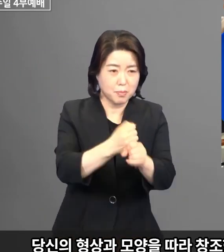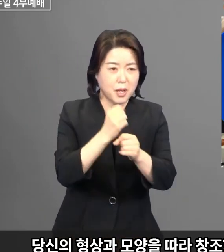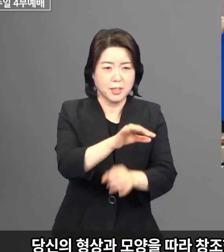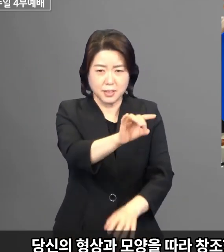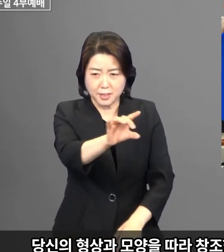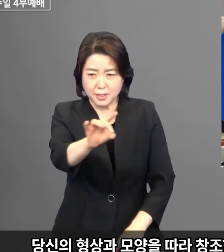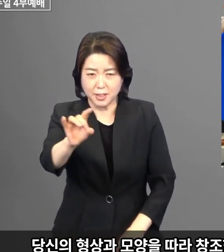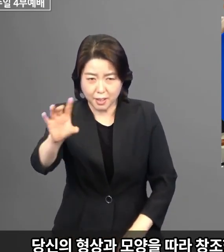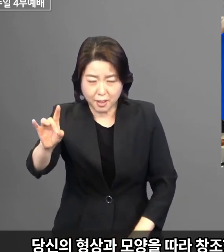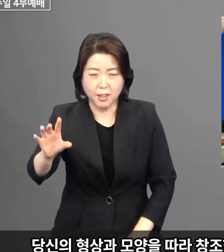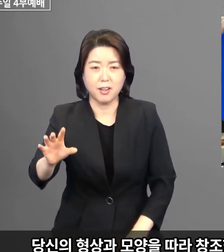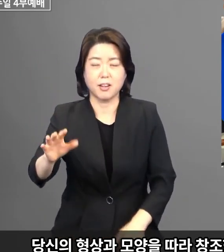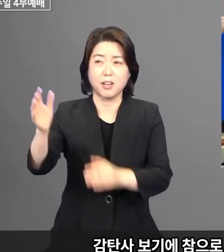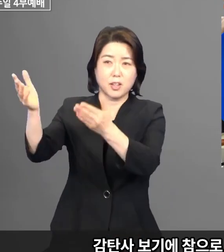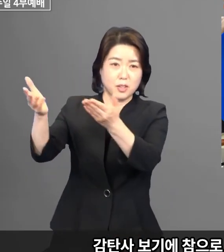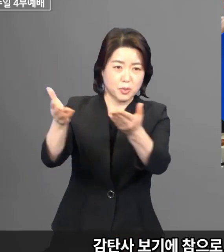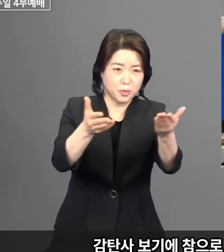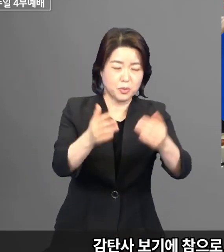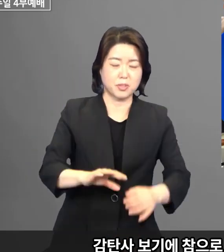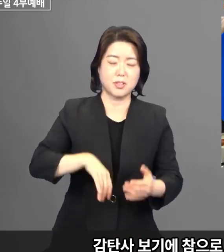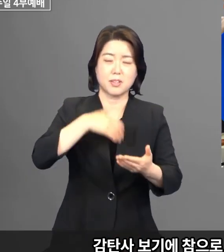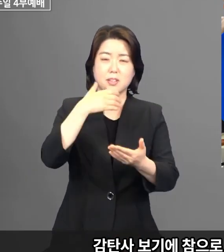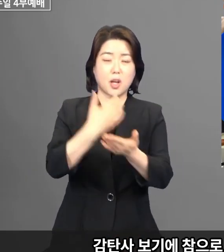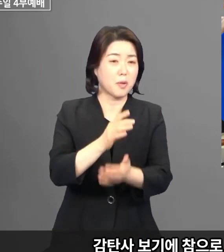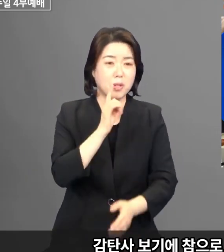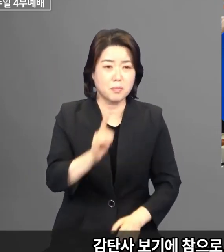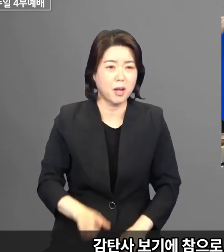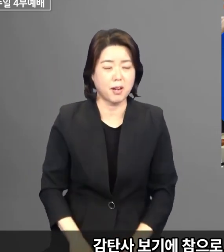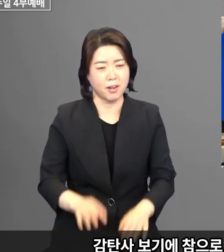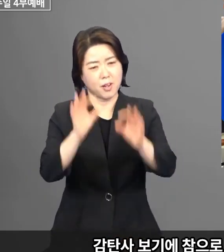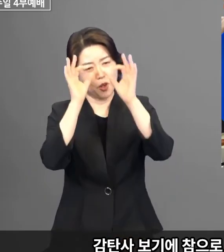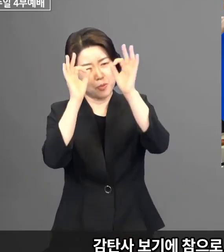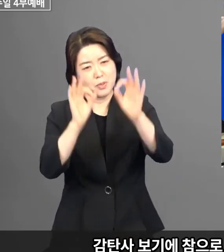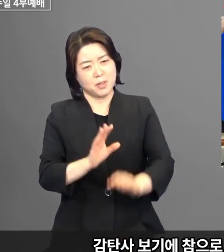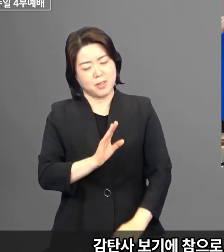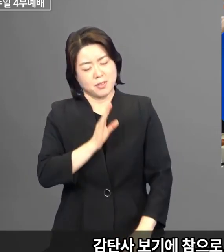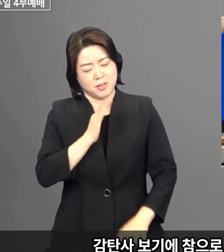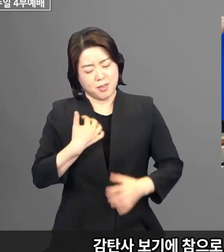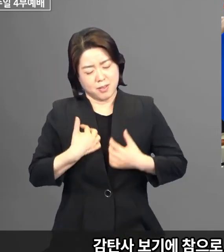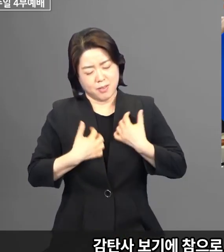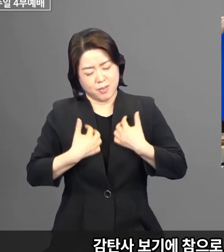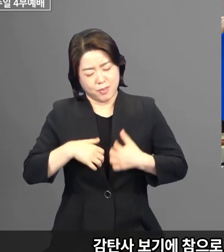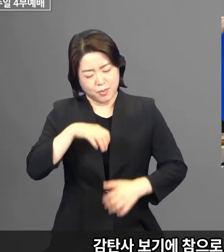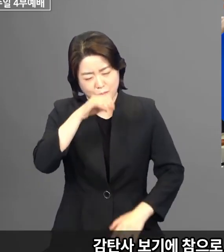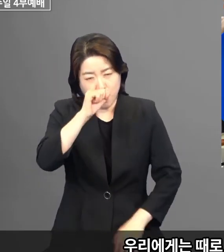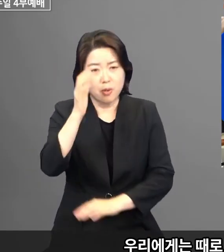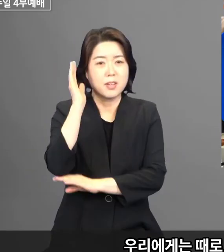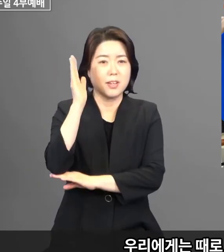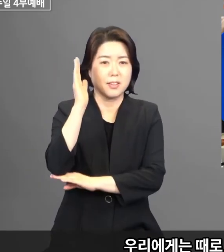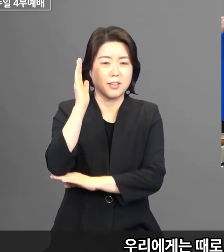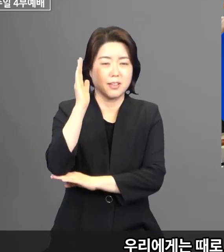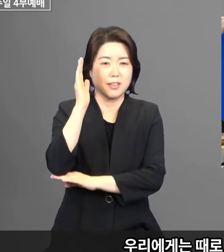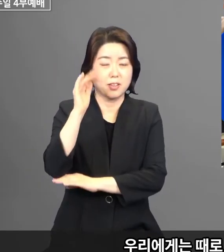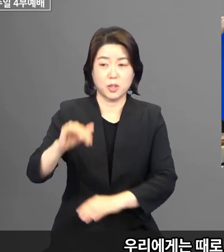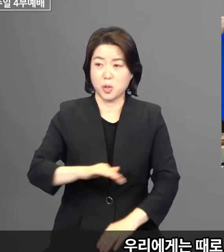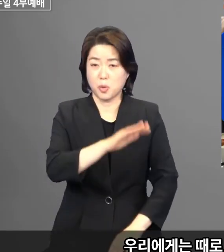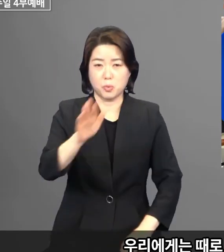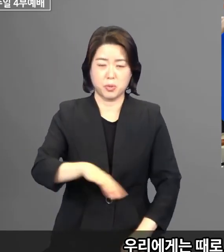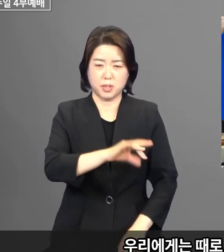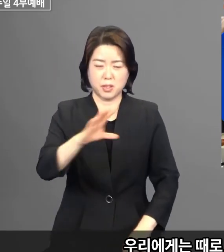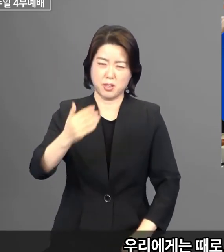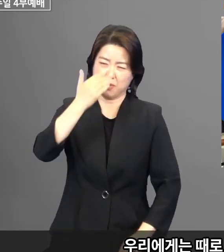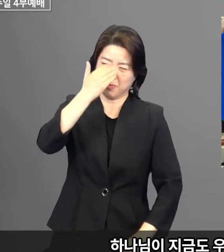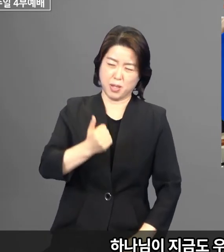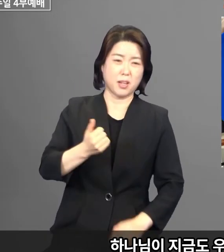한 사람 한 사람에게 하시는 감탄사, 보기에 참으로 좋구나라는 그 이야기. 우리에게는 때로 식상할